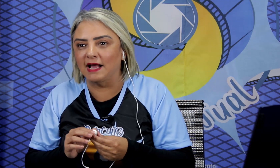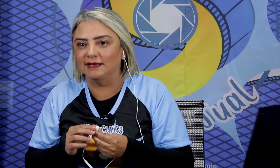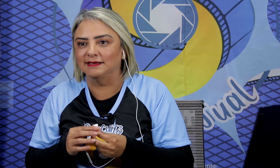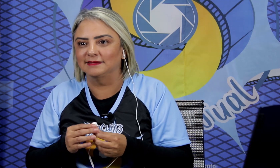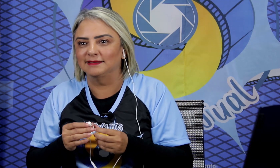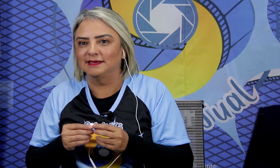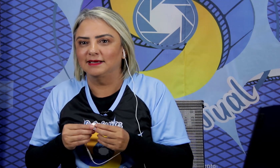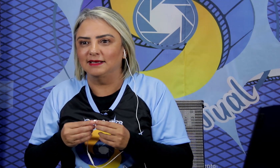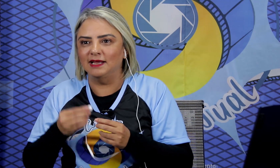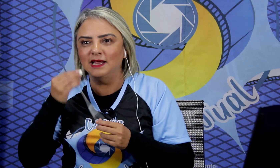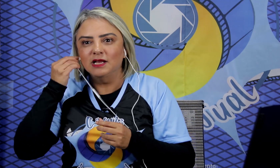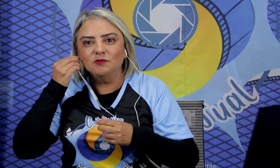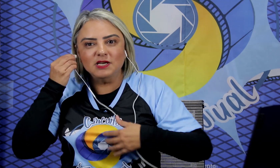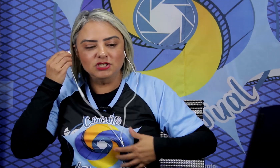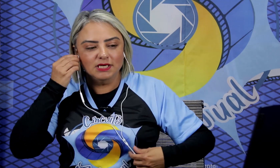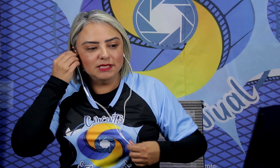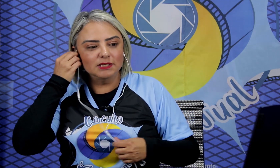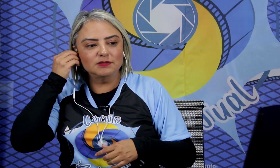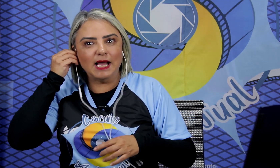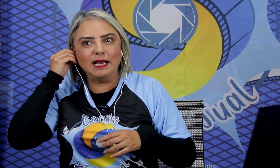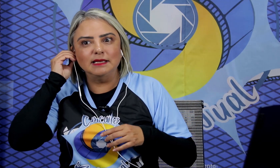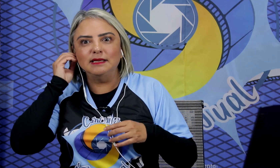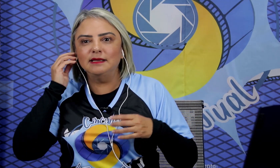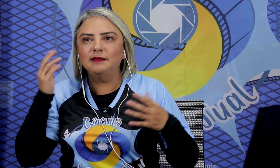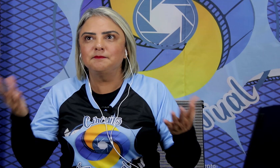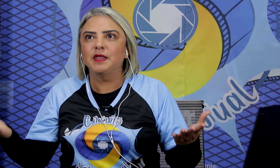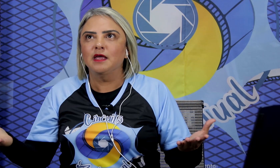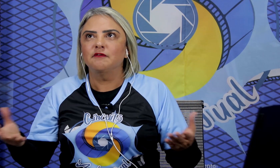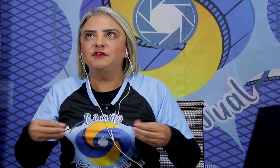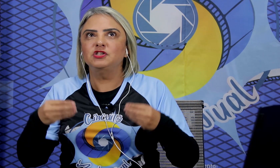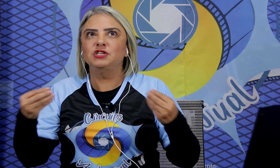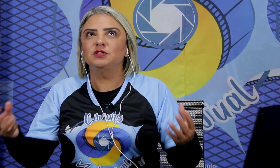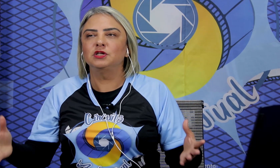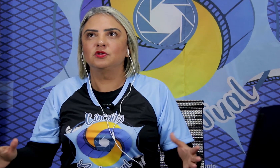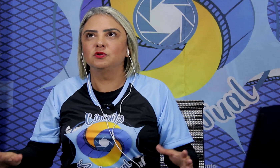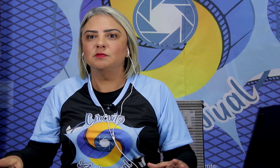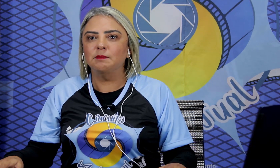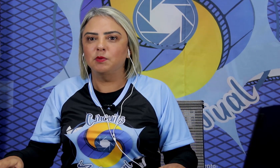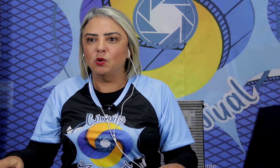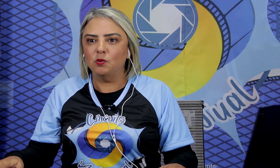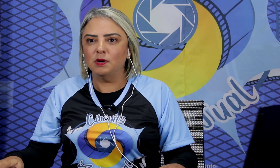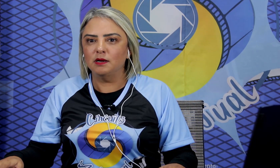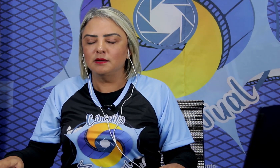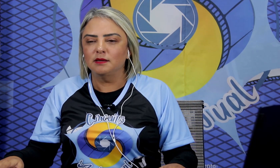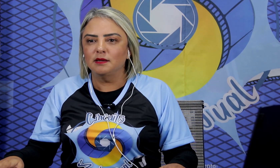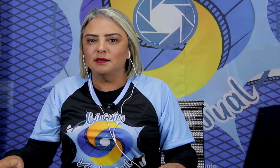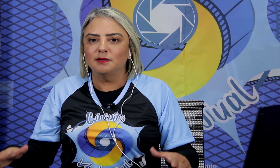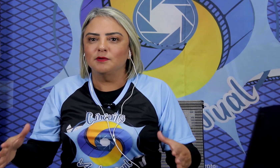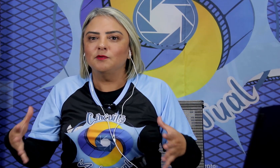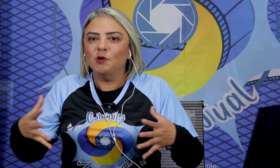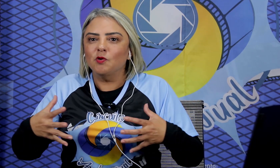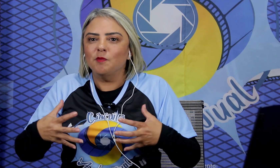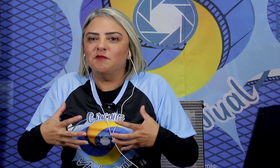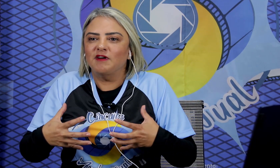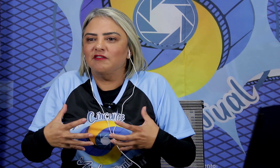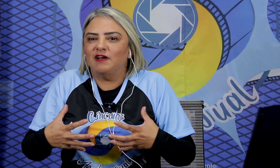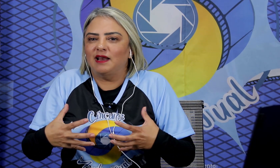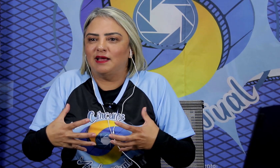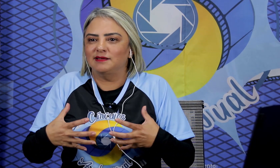fala, né? Não adianta eu estar ali, fingindo que estou numa boa, o meu corpo vai falar.